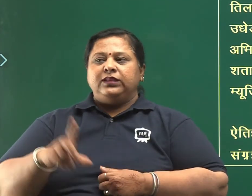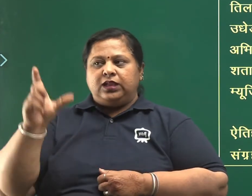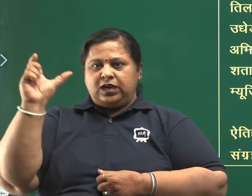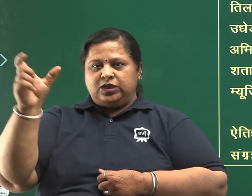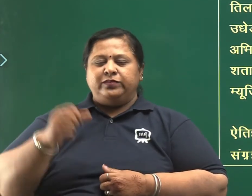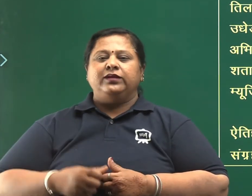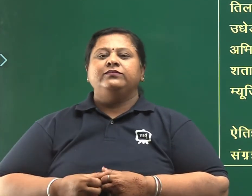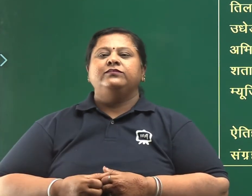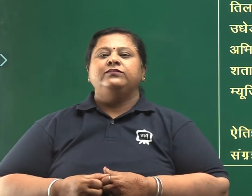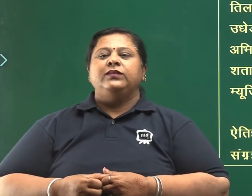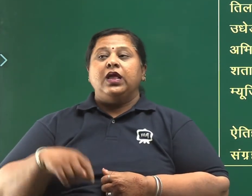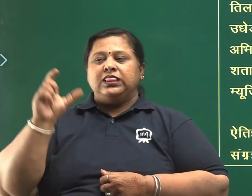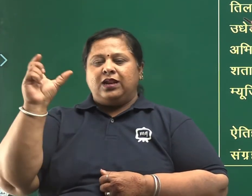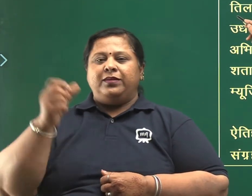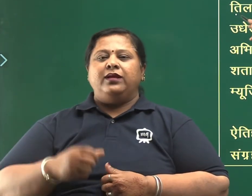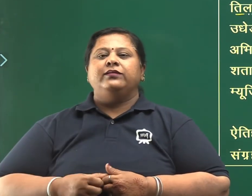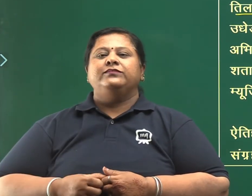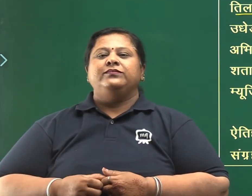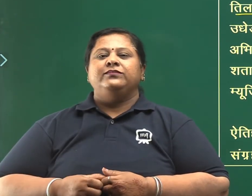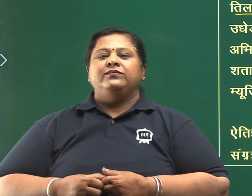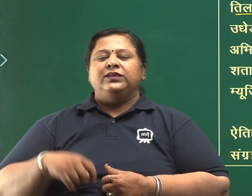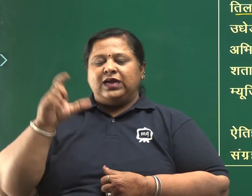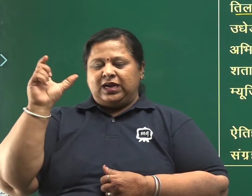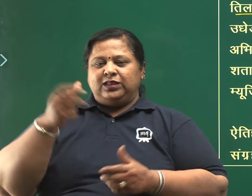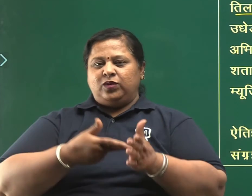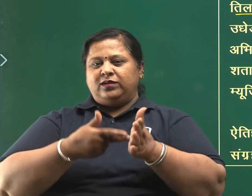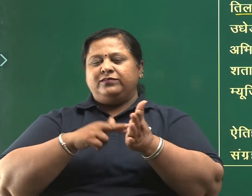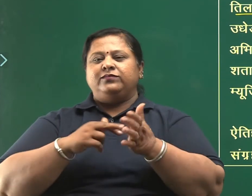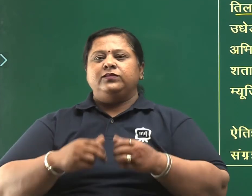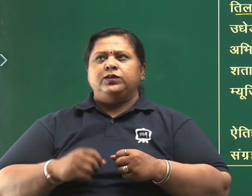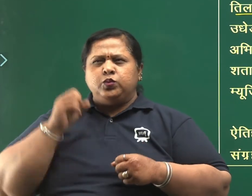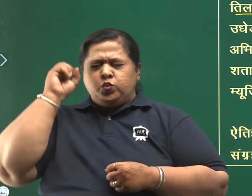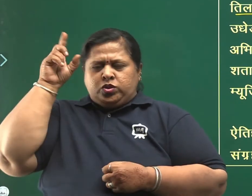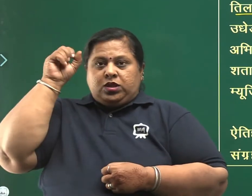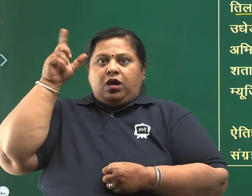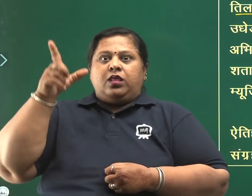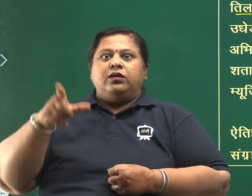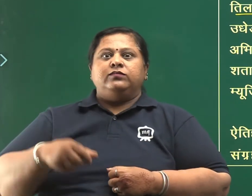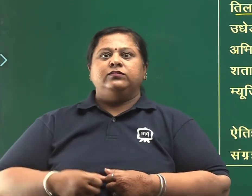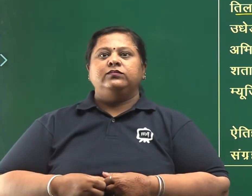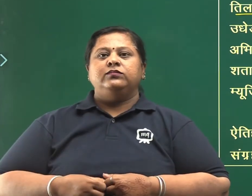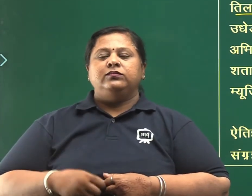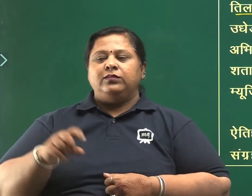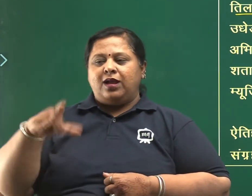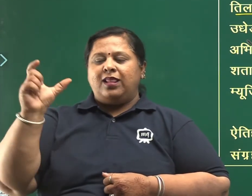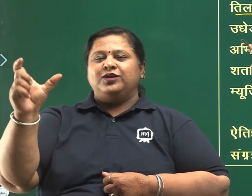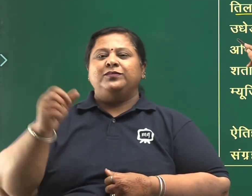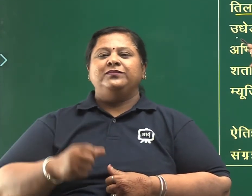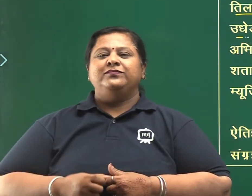अगला शब्द है तिल मिलाना, अर्थ होगा गुस्सा आना। अगला